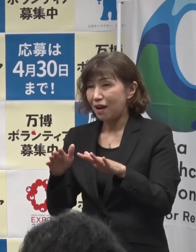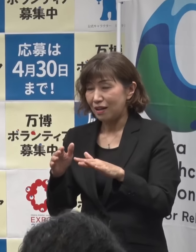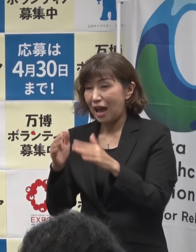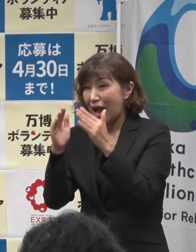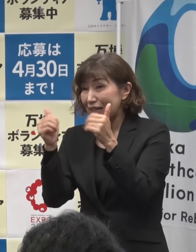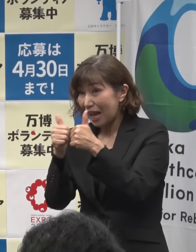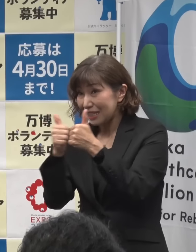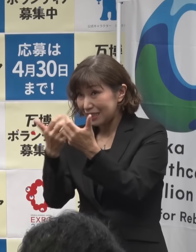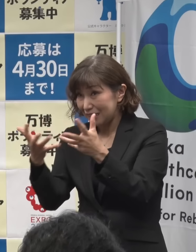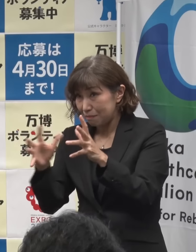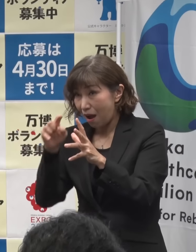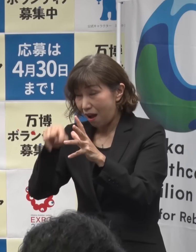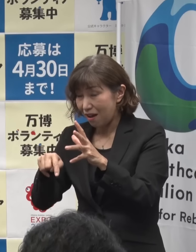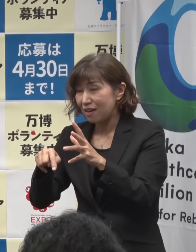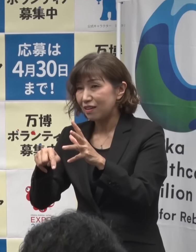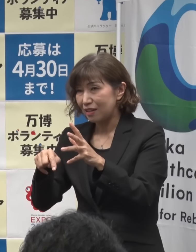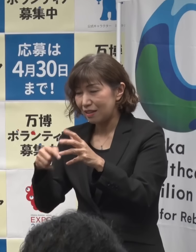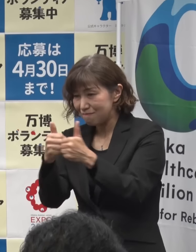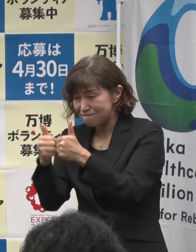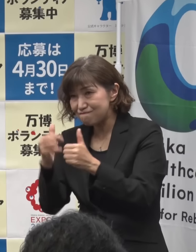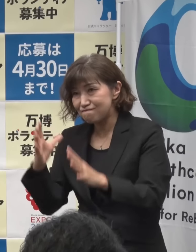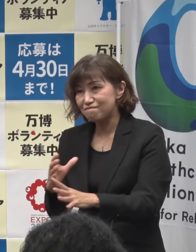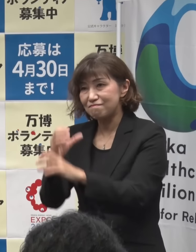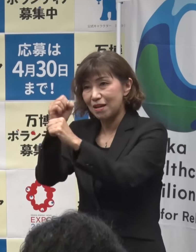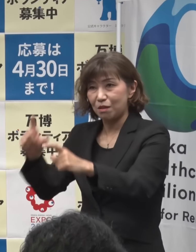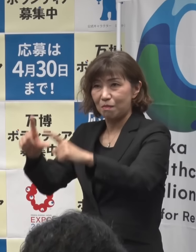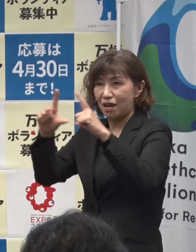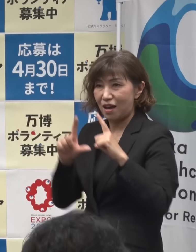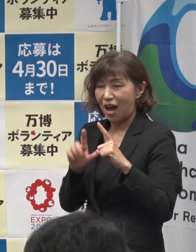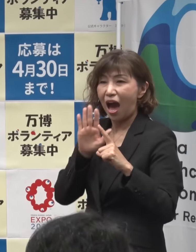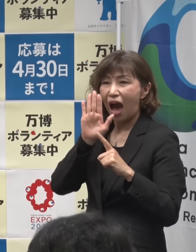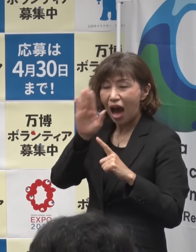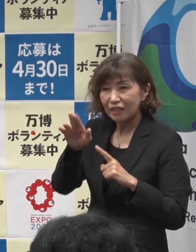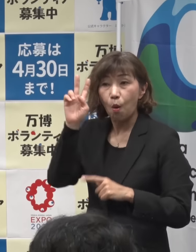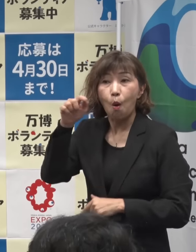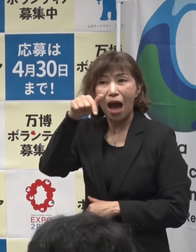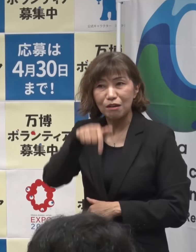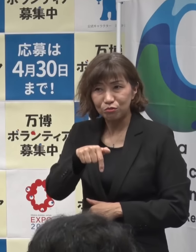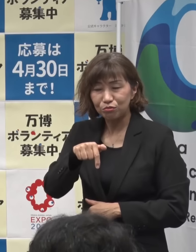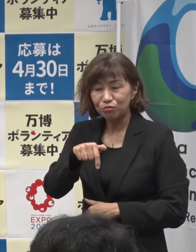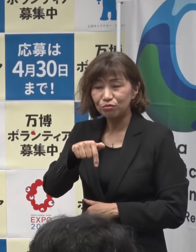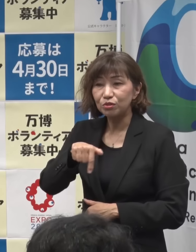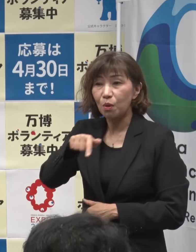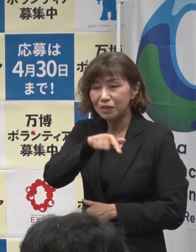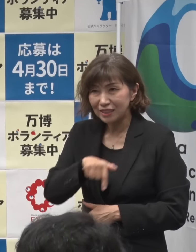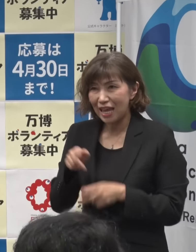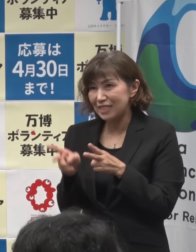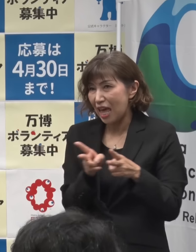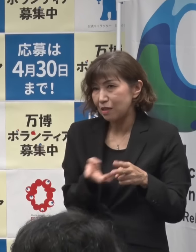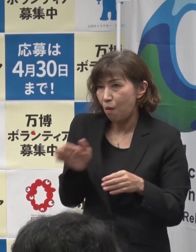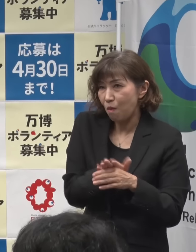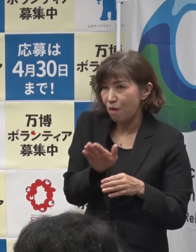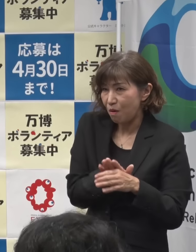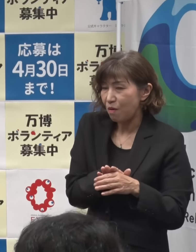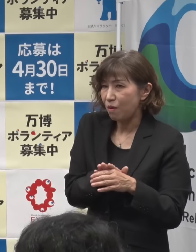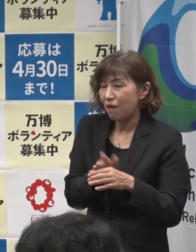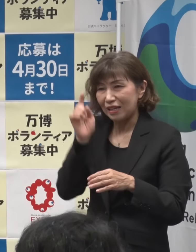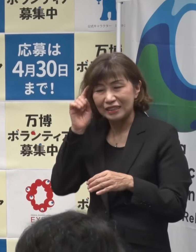中で検討いただいて、答申が出れば速やかに大阪府として、その制度設計、基本的な考え